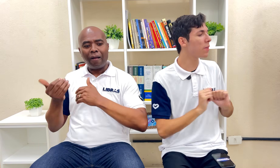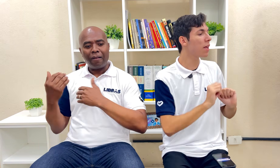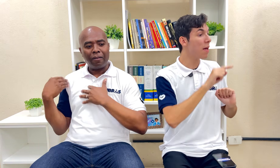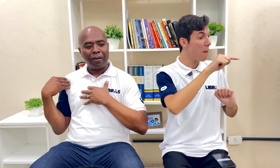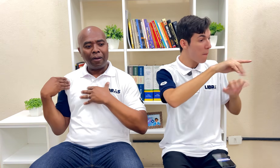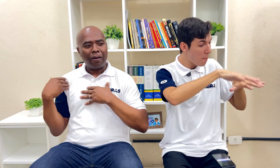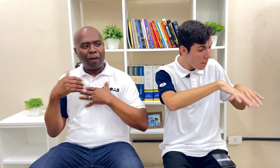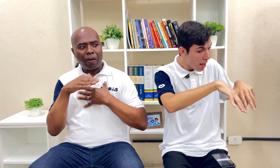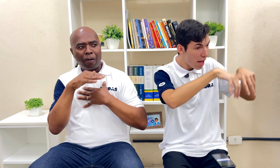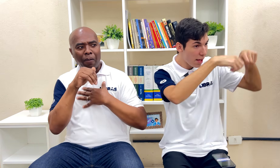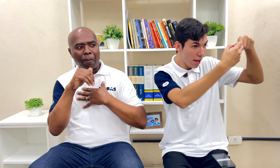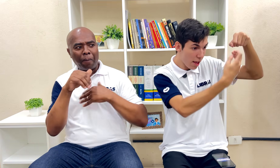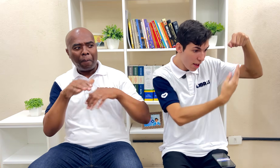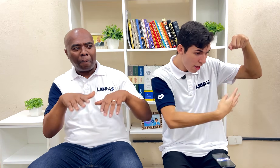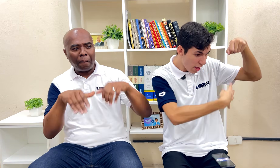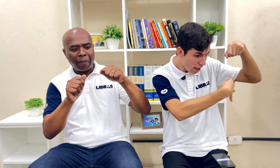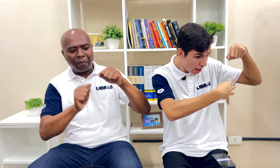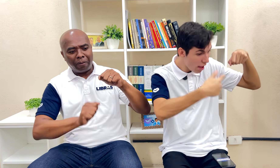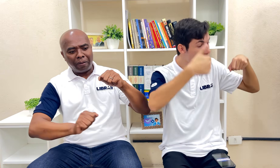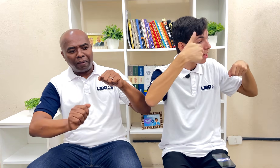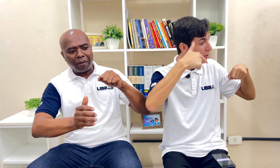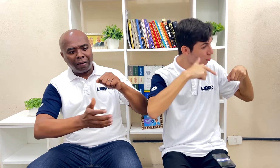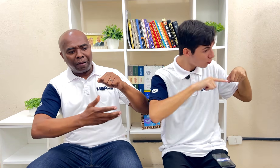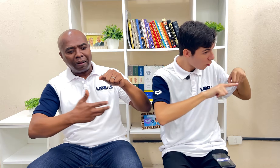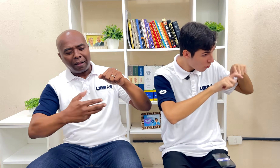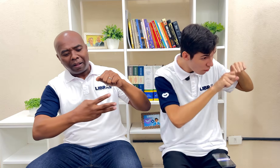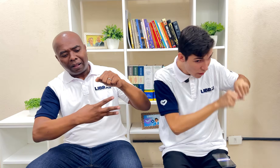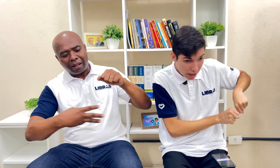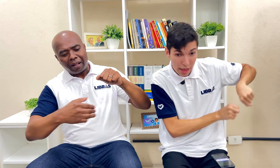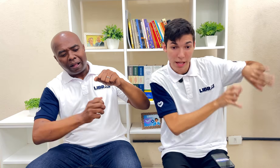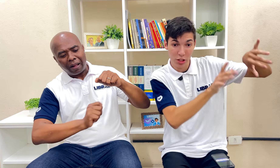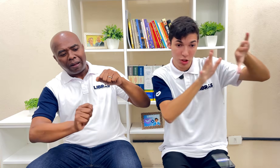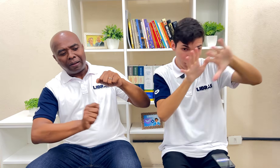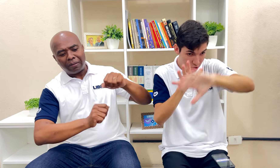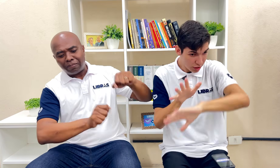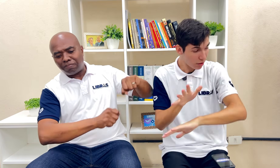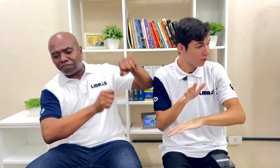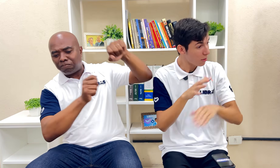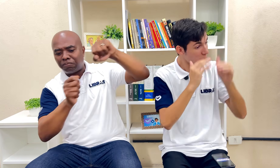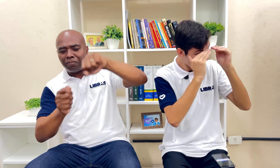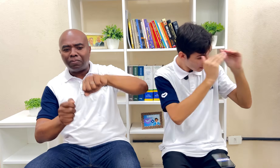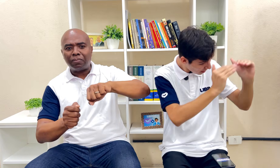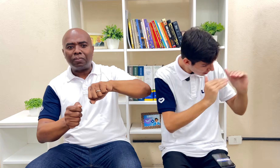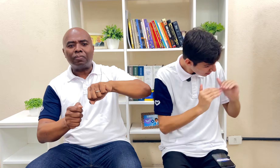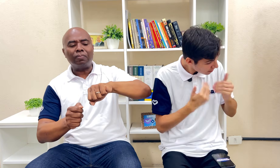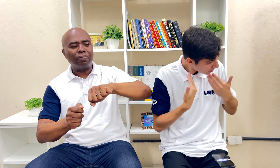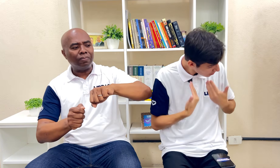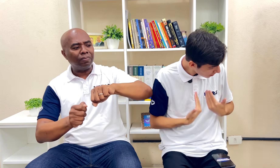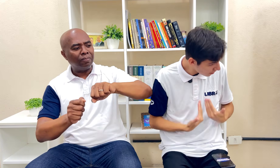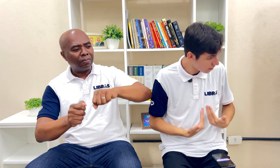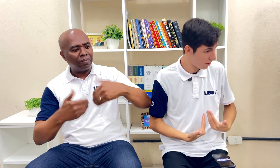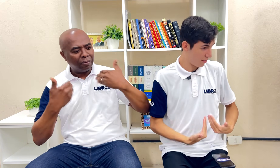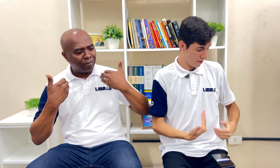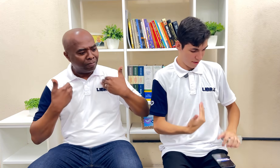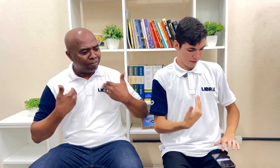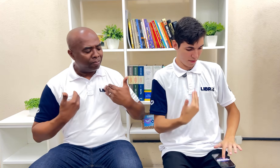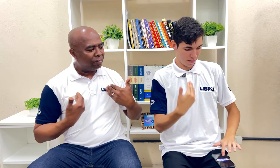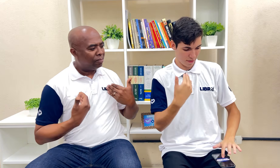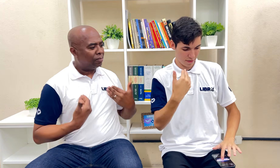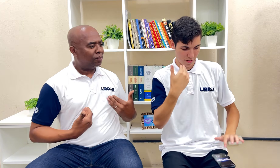voz mansa e suave disse pra eles retornarem ao grande